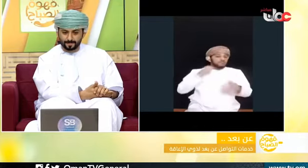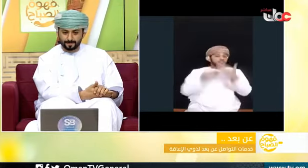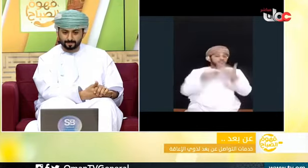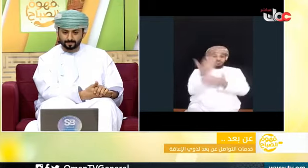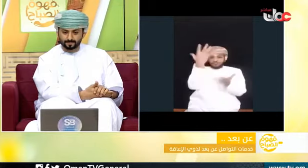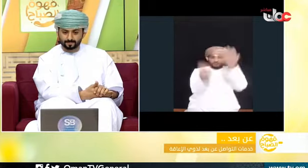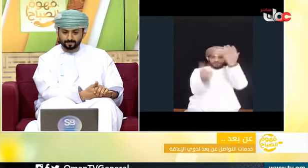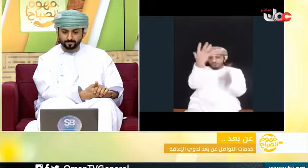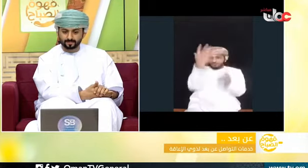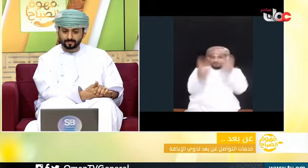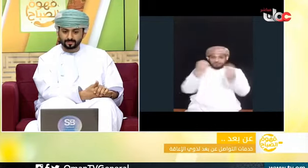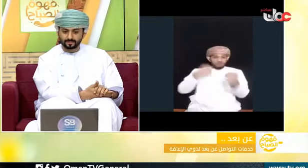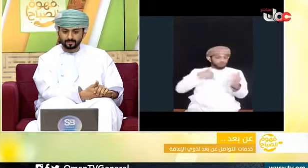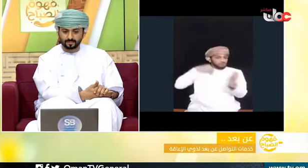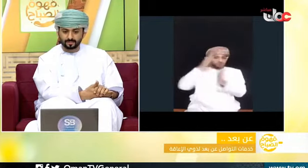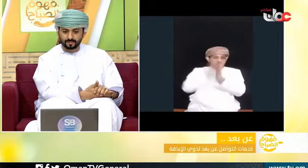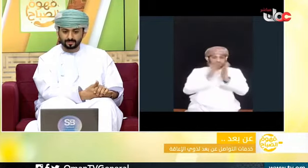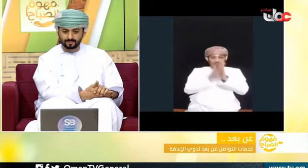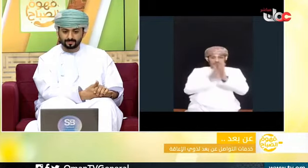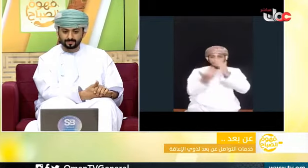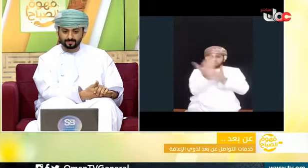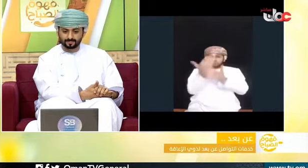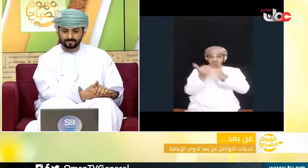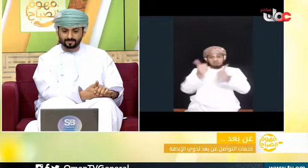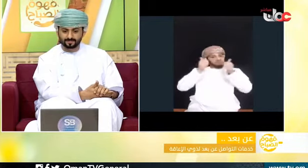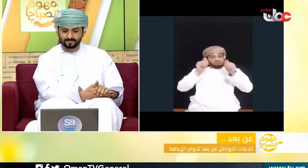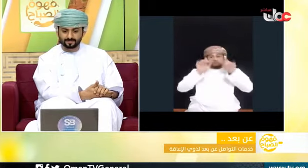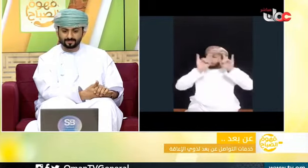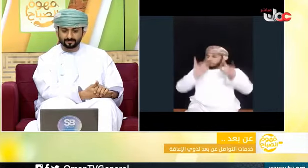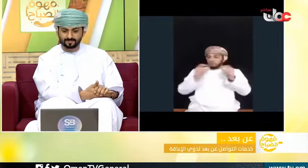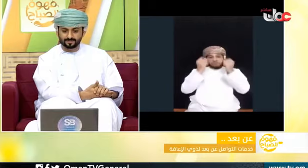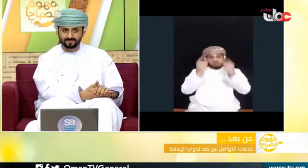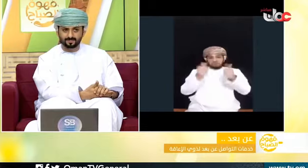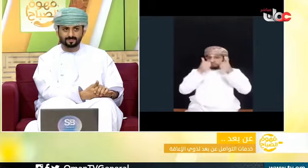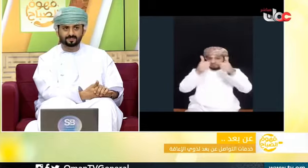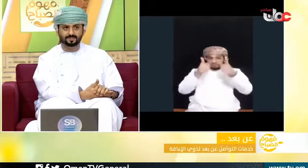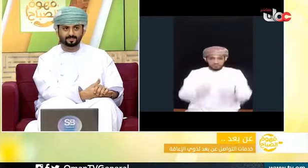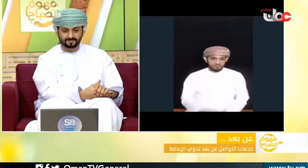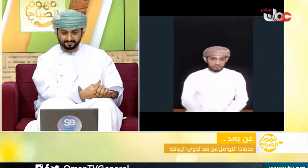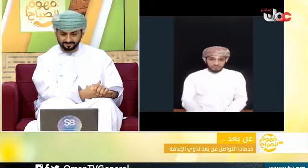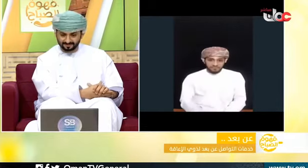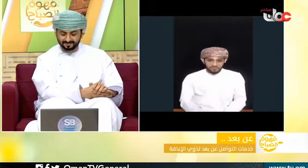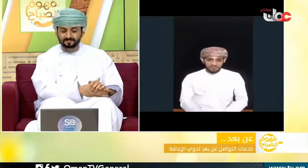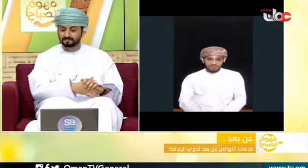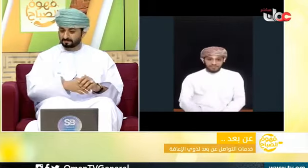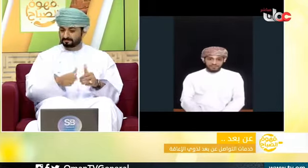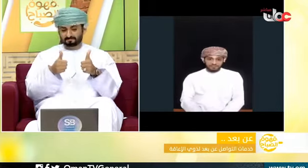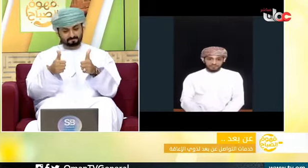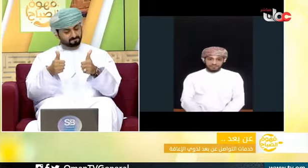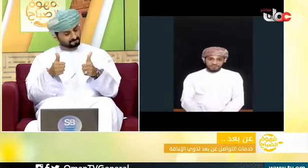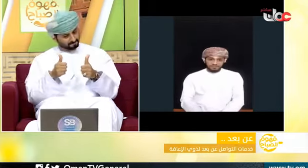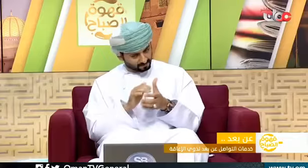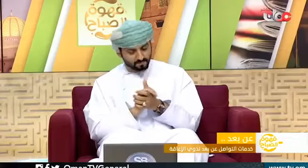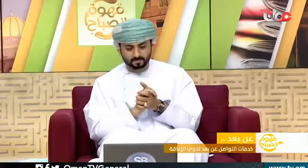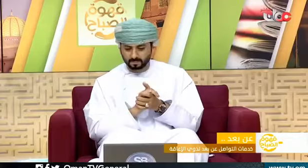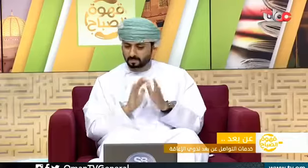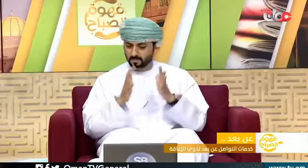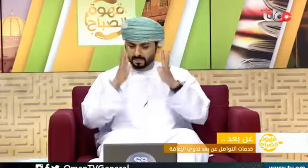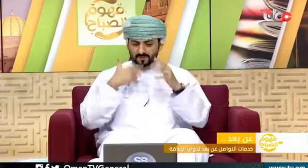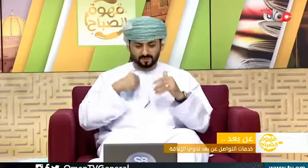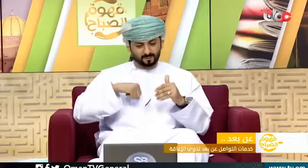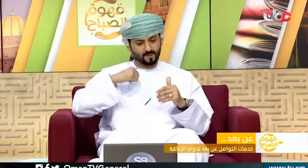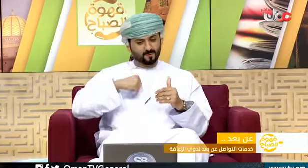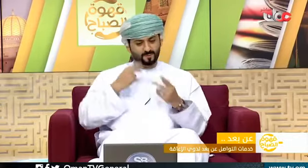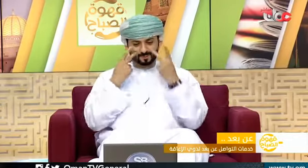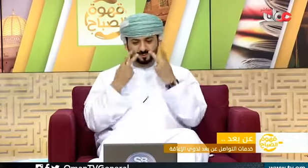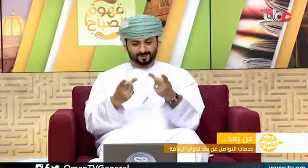وبفضل المترجمين الذين دائما يكونوا متوفرين في خلال هذا البرنامج، والحمد لله على كل حال. ممتاز ممتاز